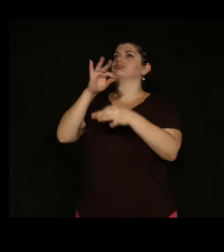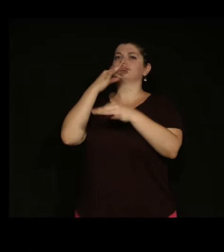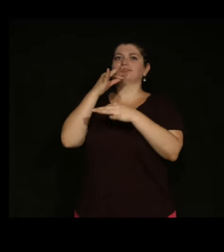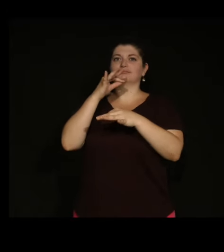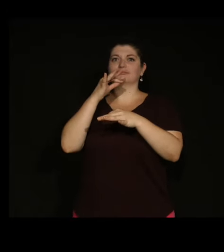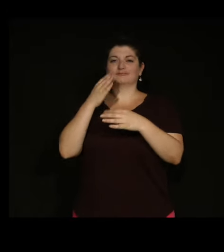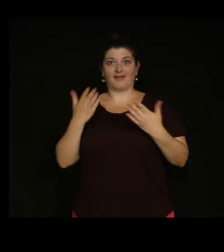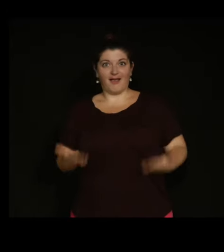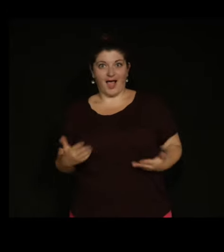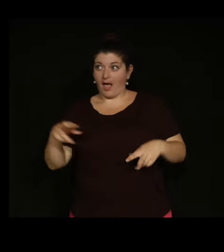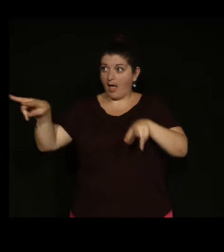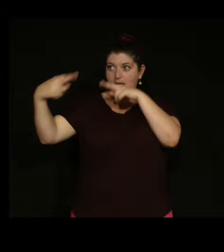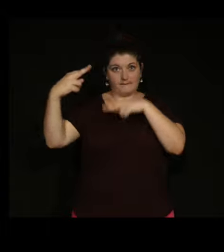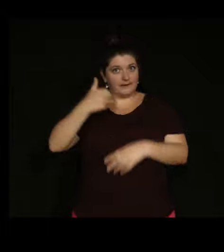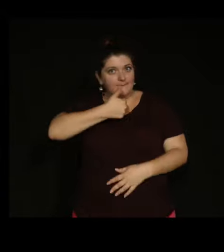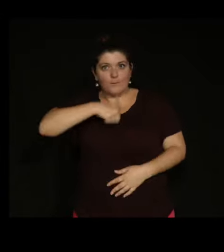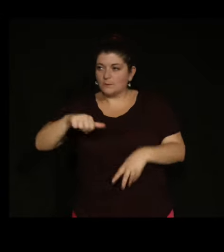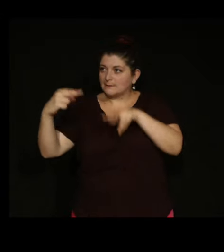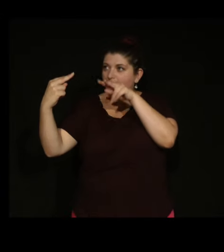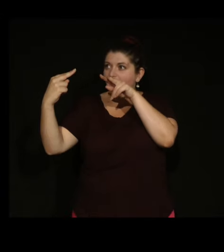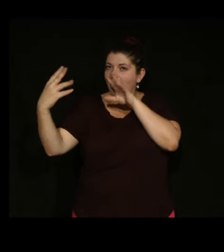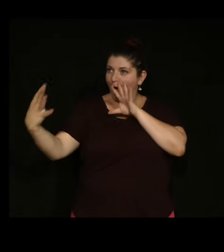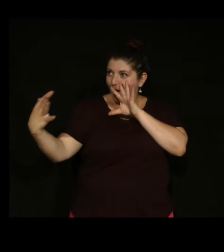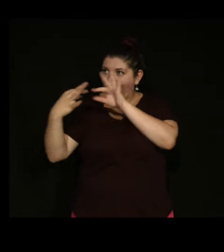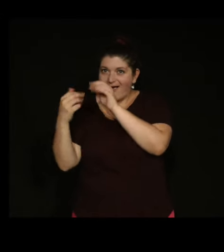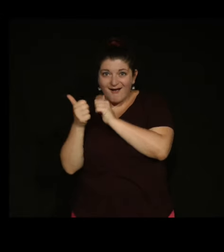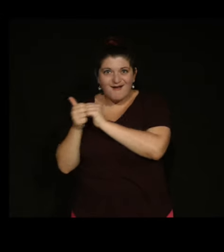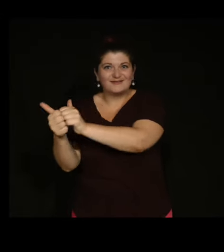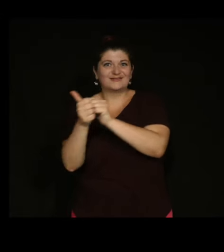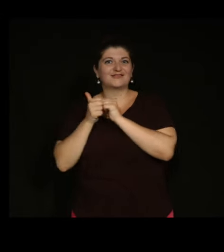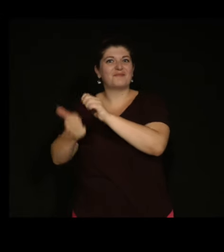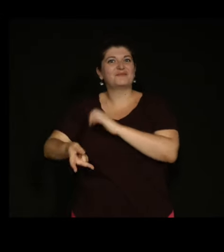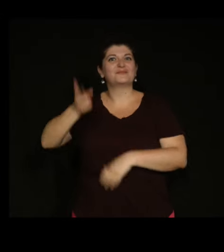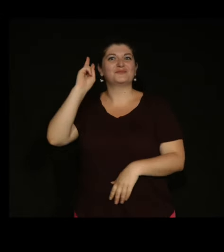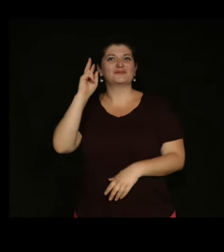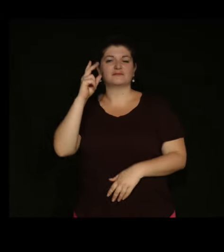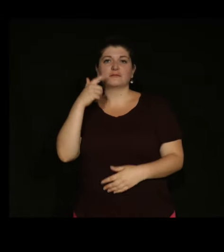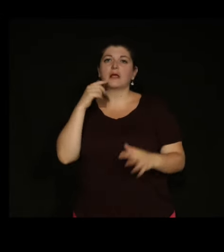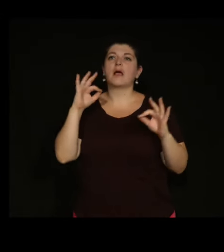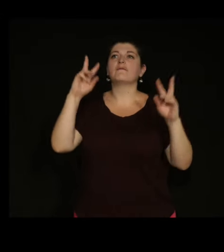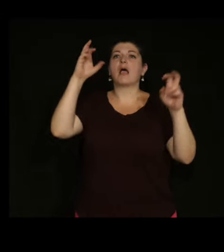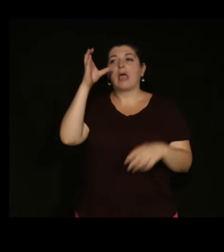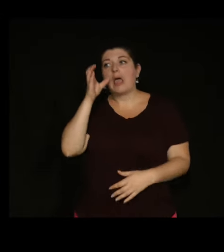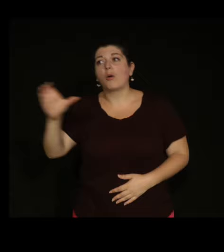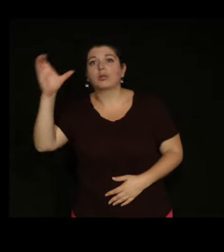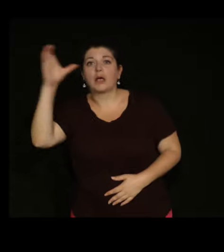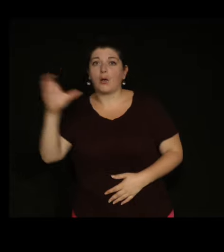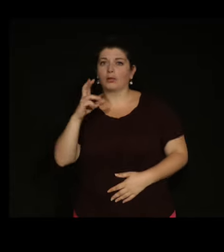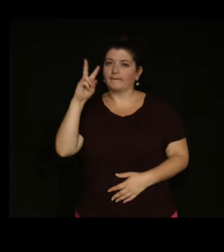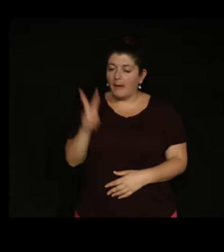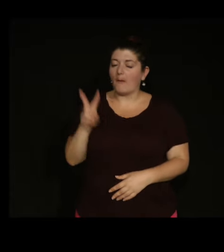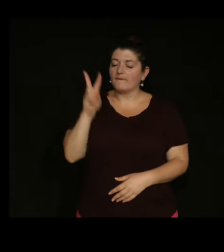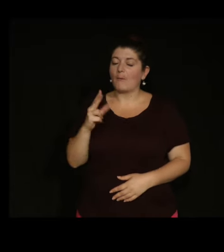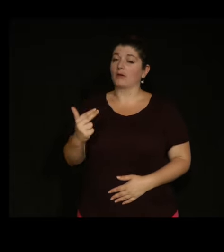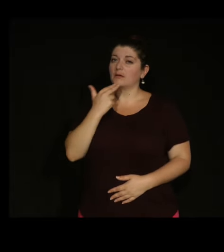parler... voilà, je sais que tu m'entends, donc je parle par là, voilà. Là, c'est vraiment... on est ensemble, quoi. Il y a